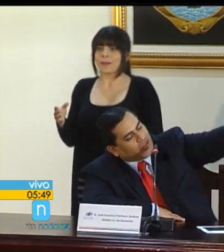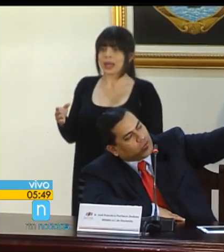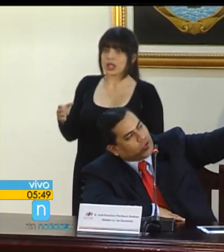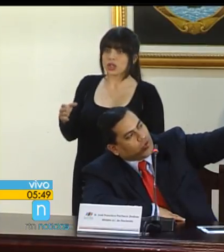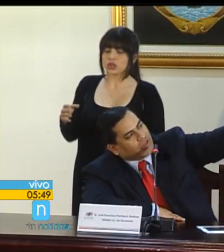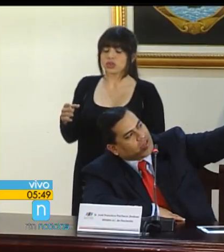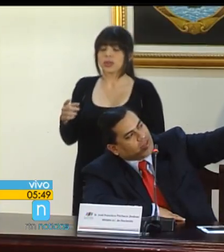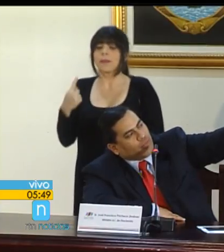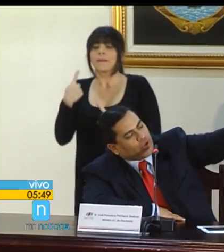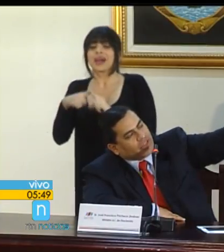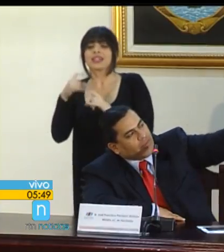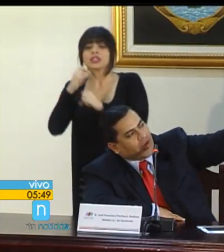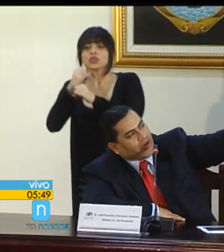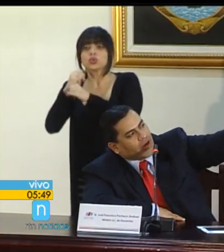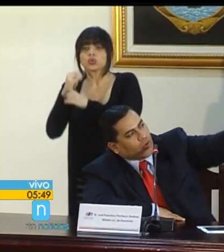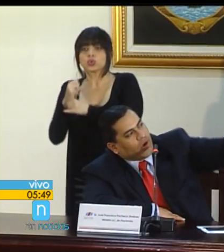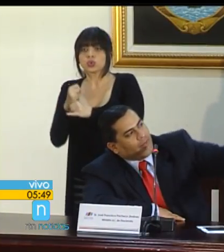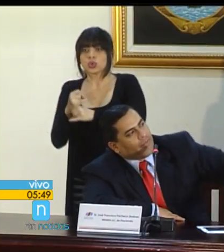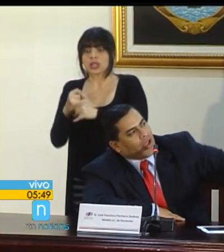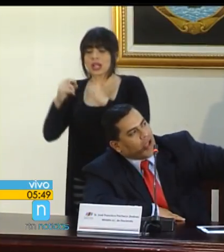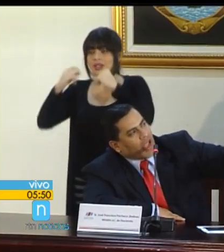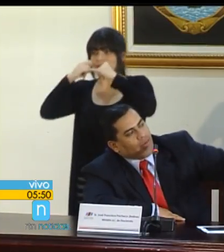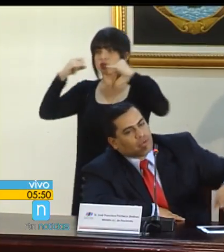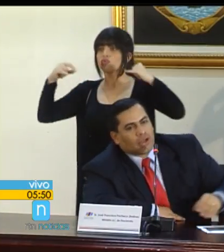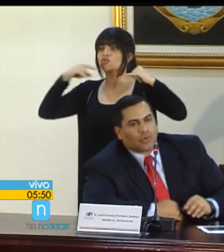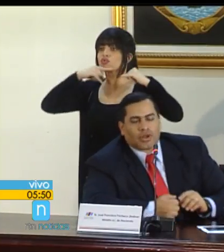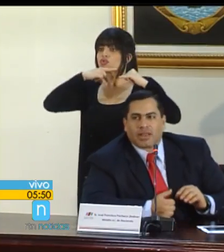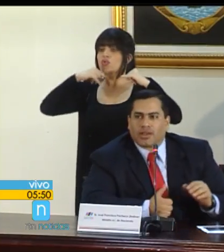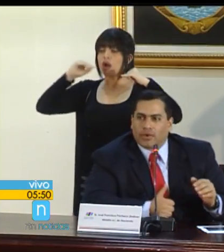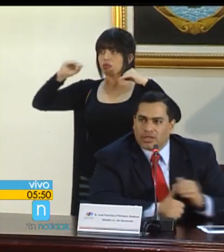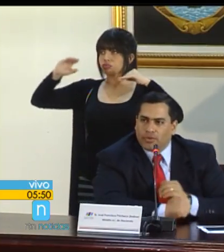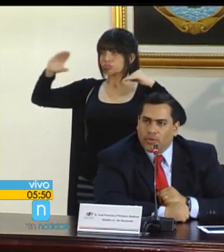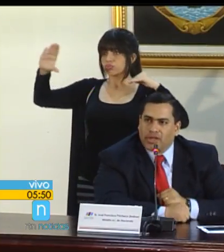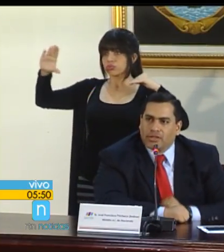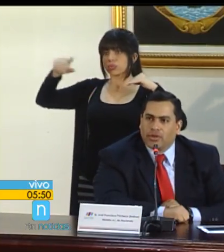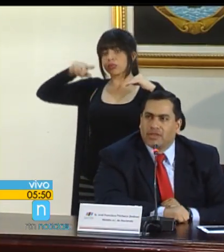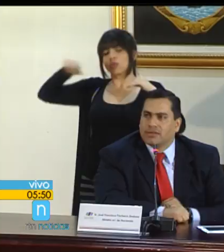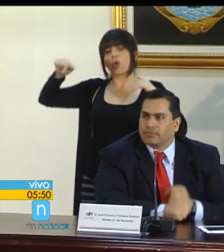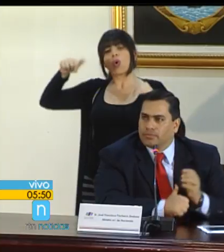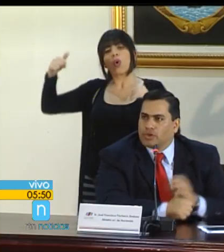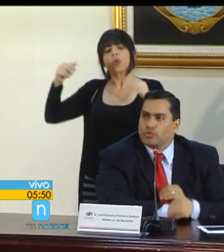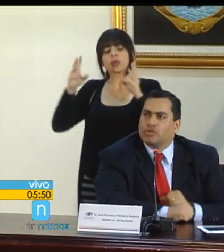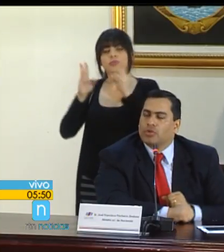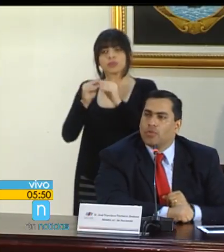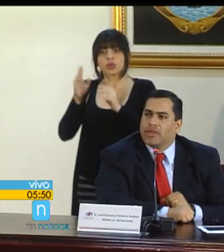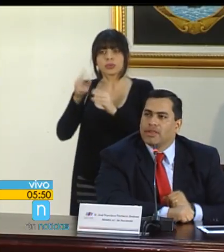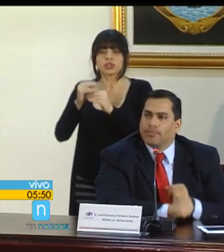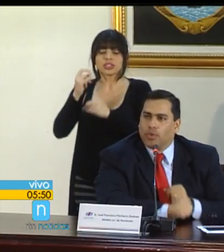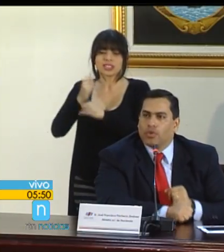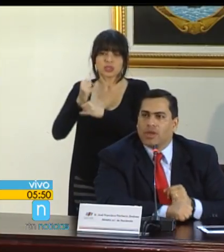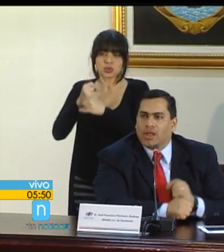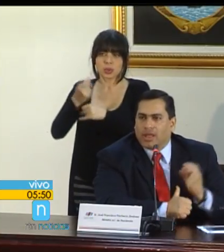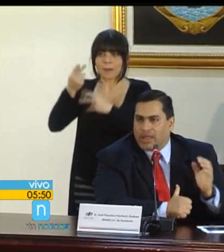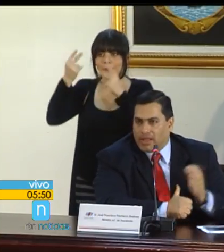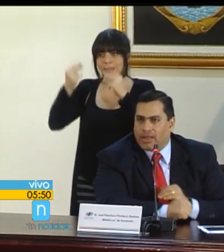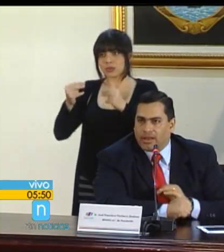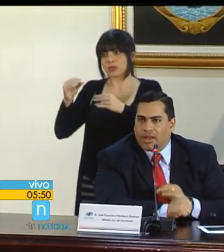las instituciones que están por encima de la barra roja. Ahí vamos a encontrar al Tribunal Supremo de Elecciones, un presupuesto que aumenta